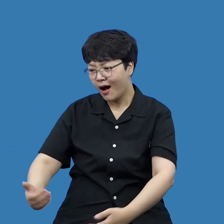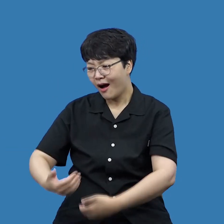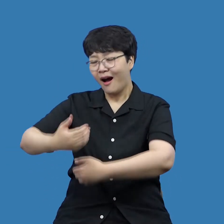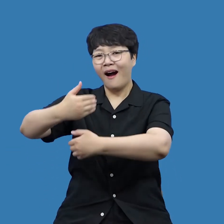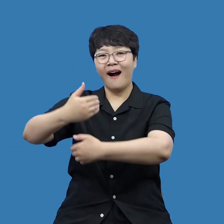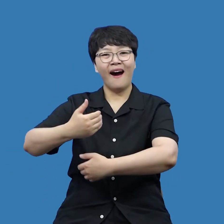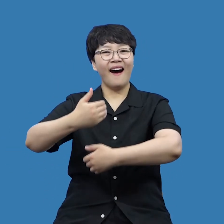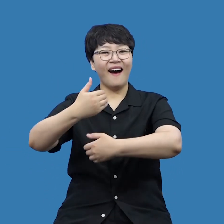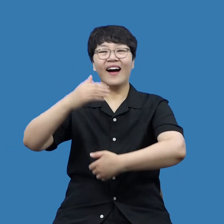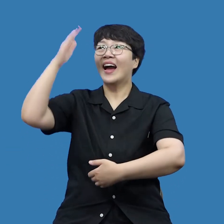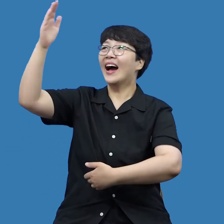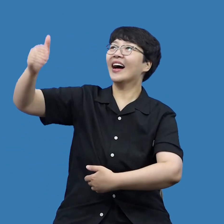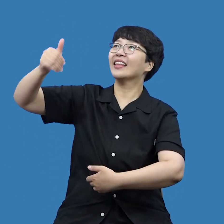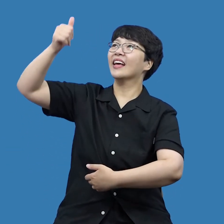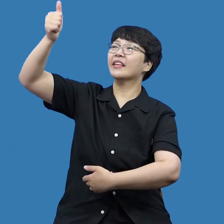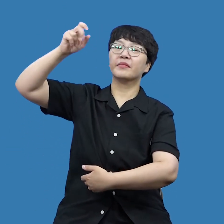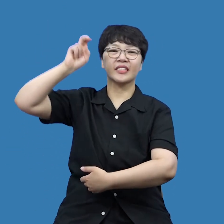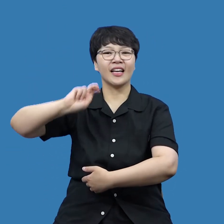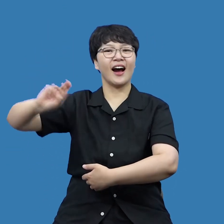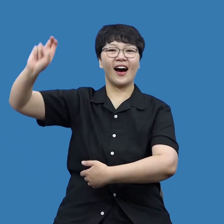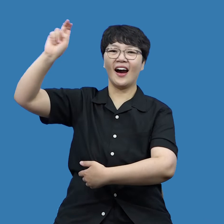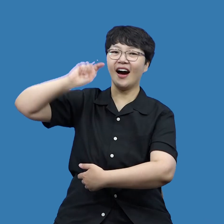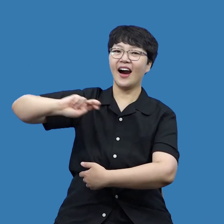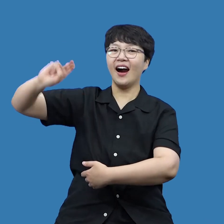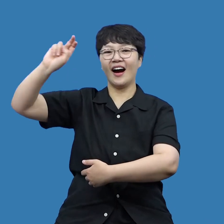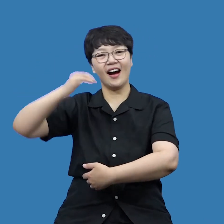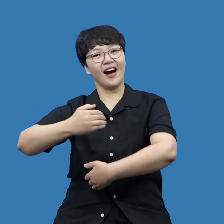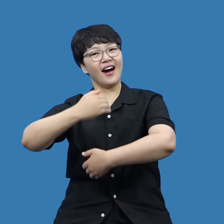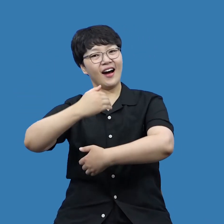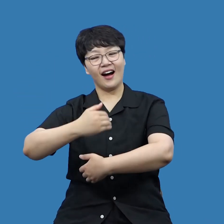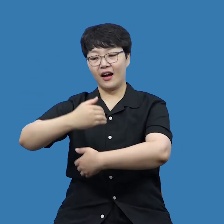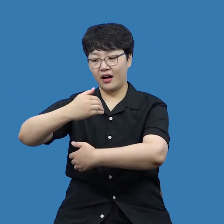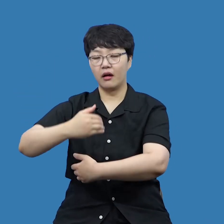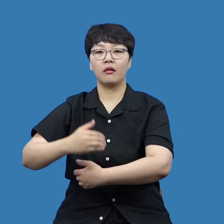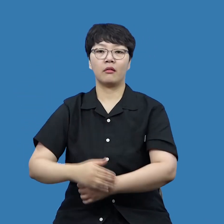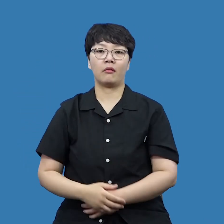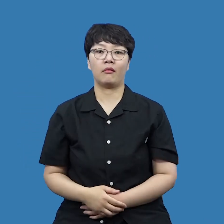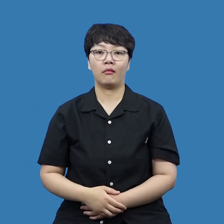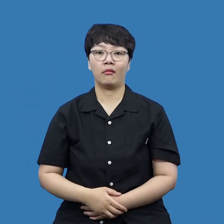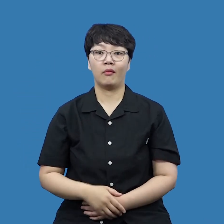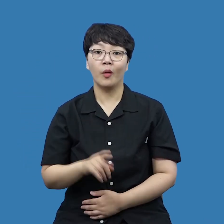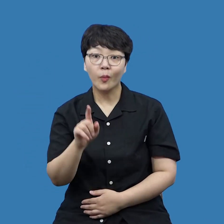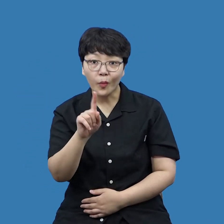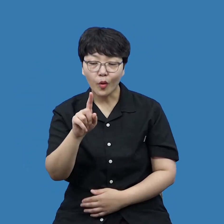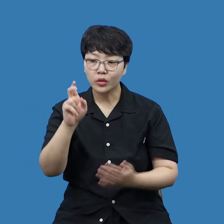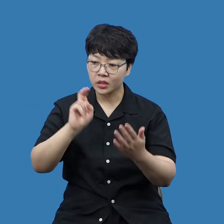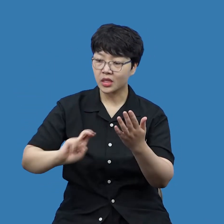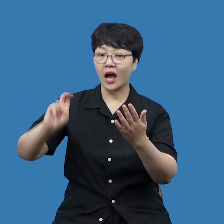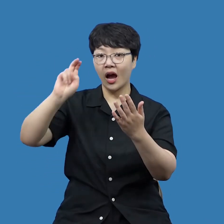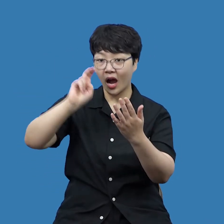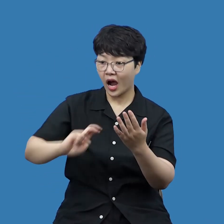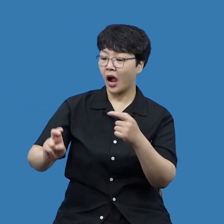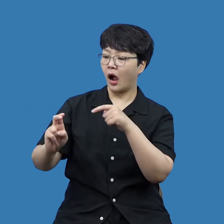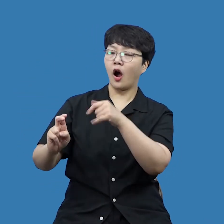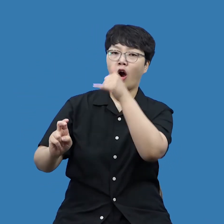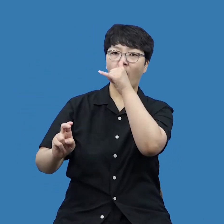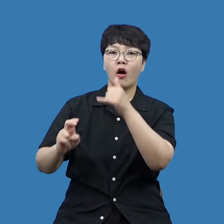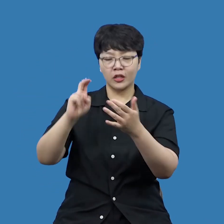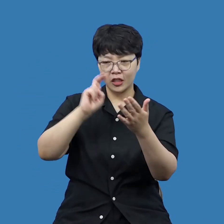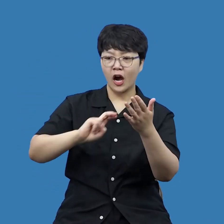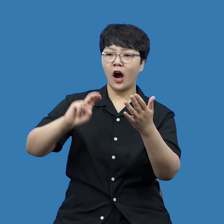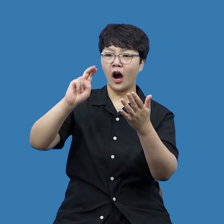안고 하나님을 찬송하여 이르되, 무엇을 했다고요? 찬송했어요. 하나님을